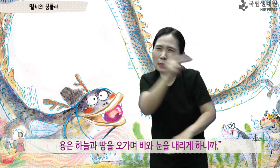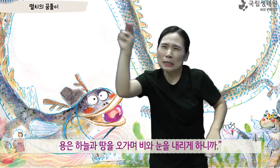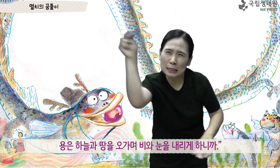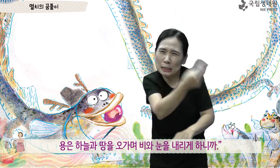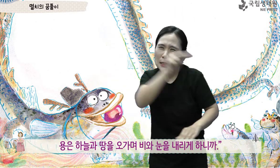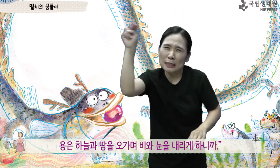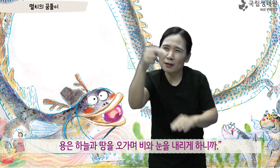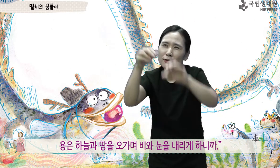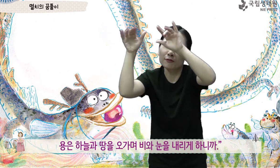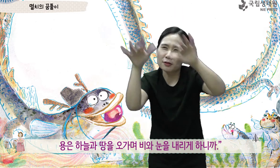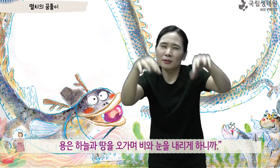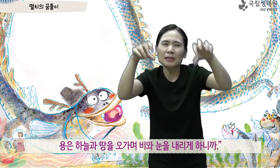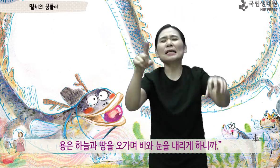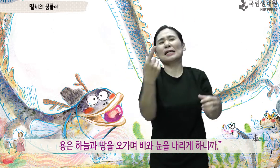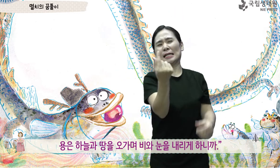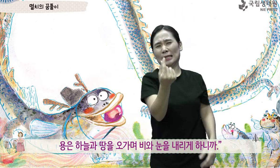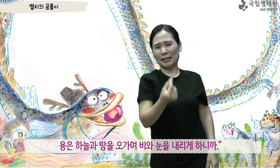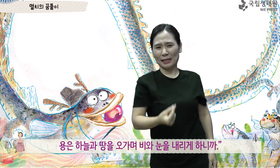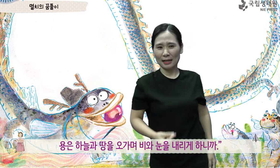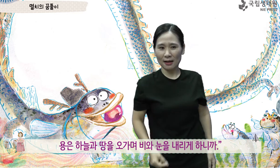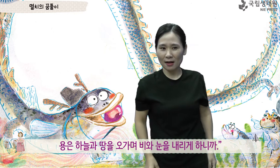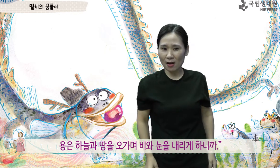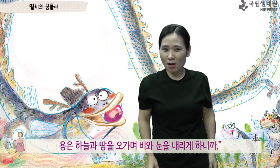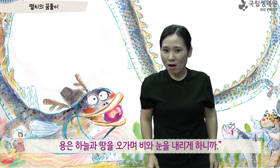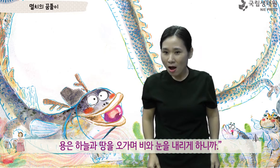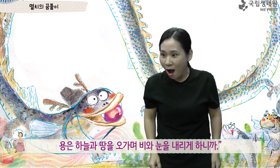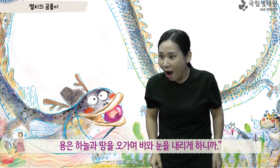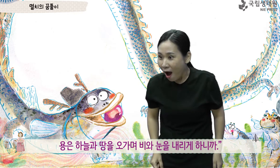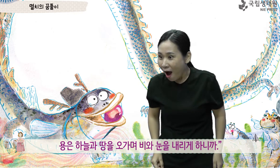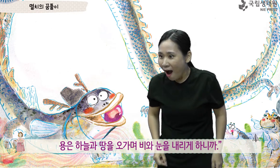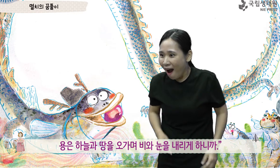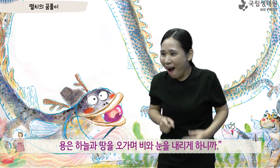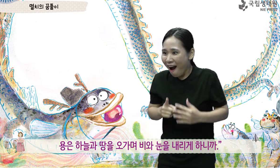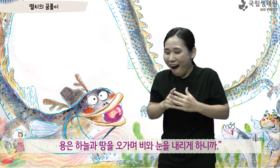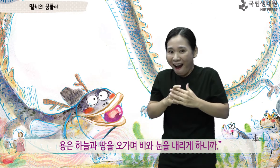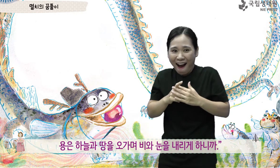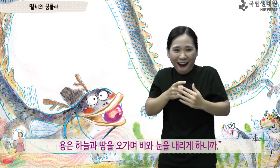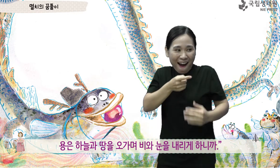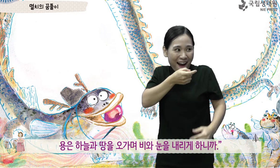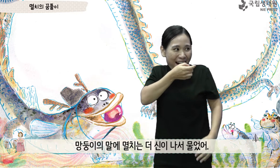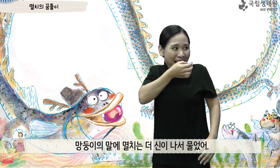용은 하늘과 땅을 오가며 비와 눈을 내리게 하니까.